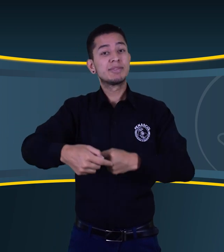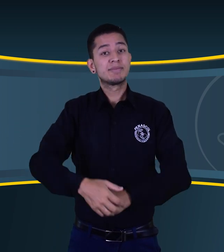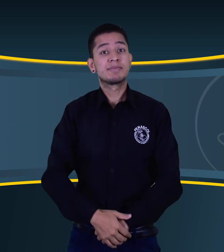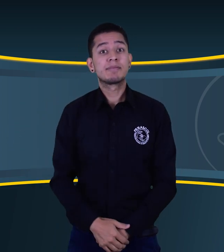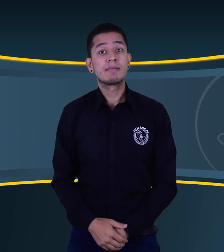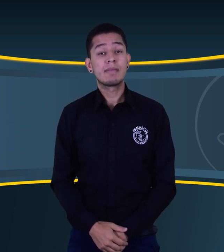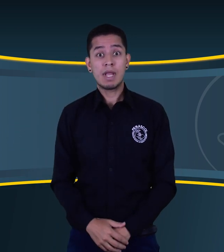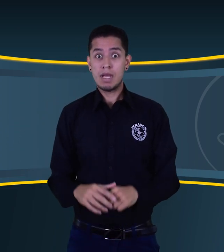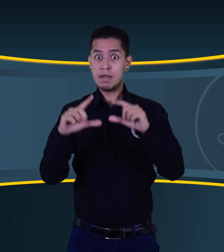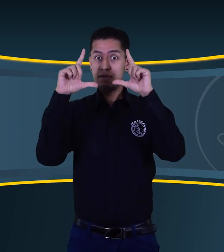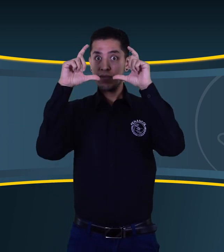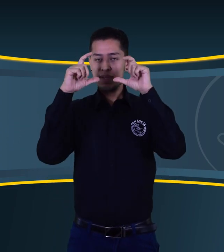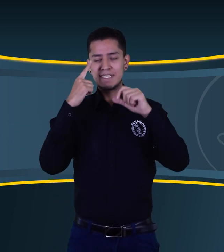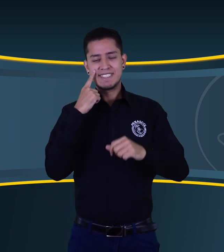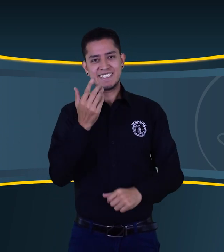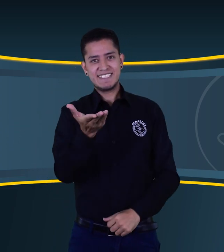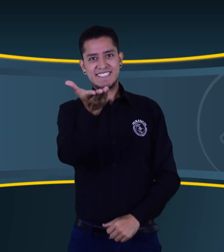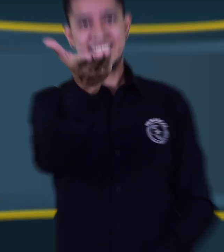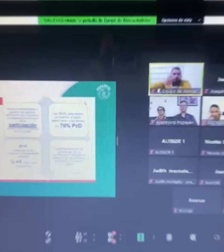miremos las siguientes imágenes